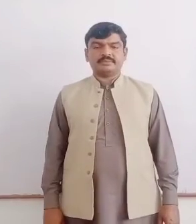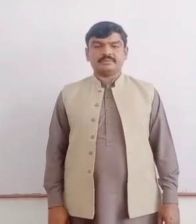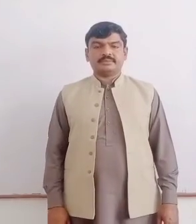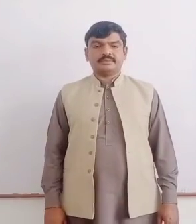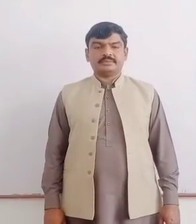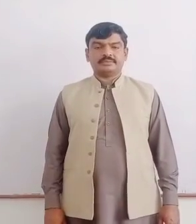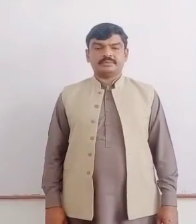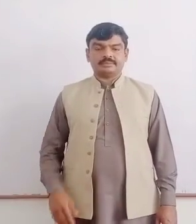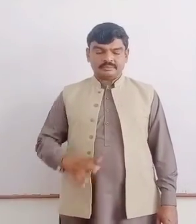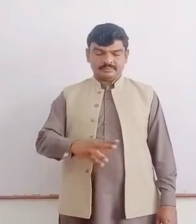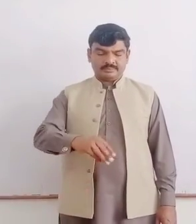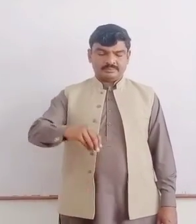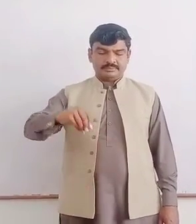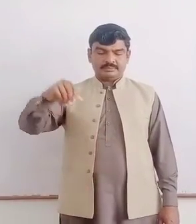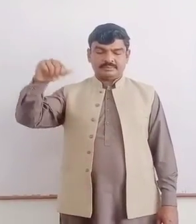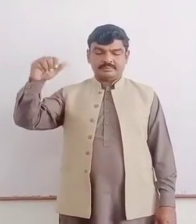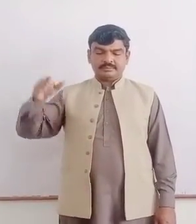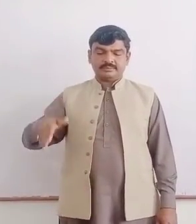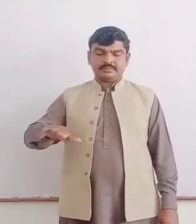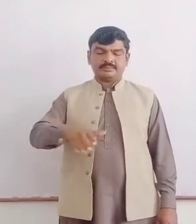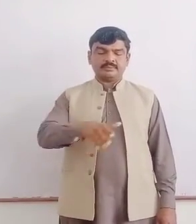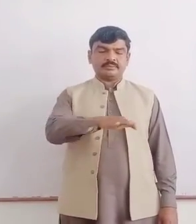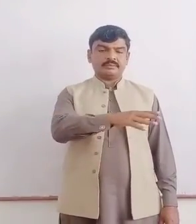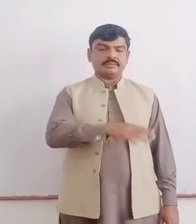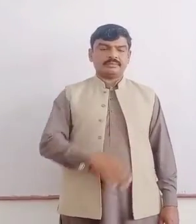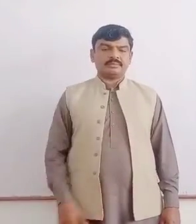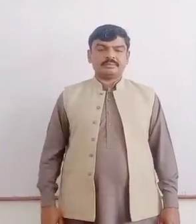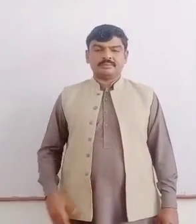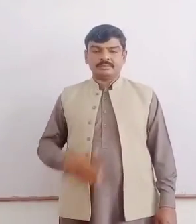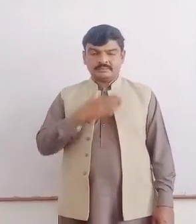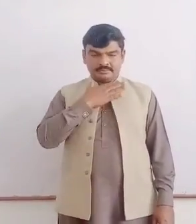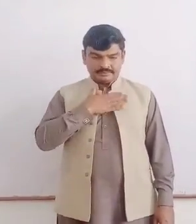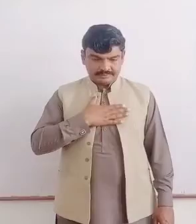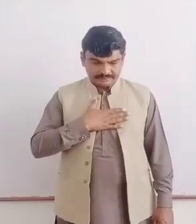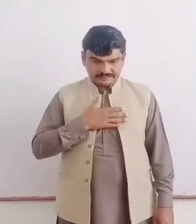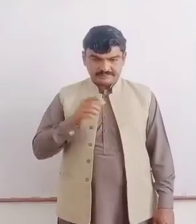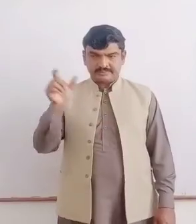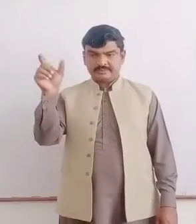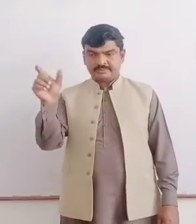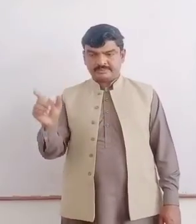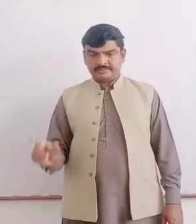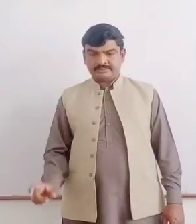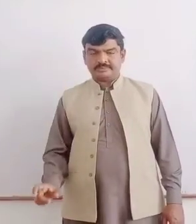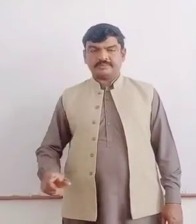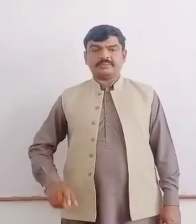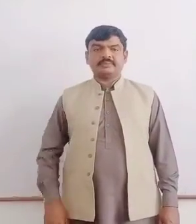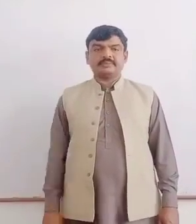صحرا، صابر.